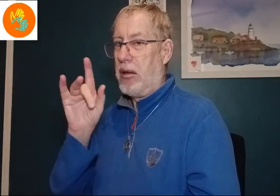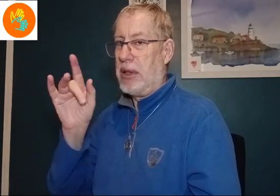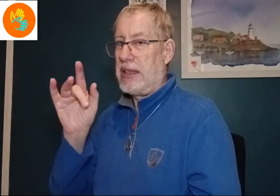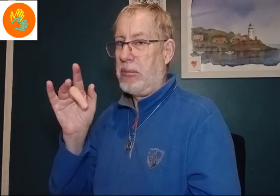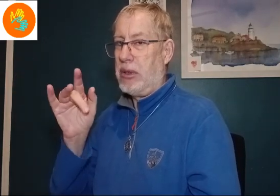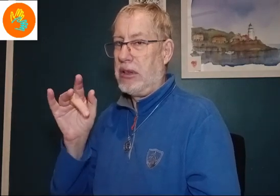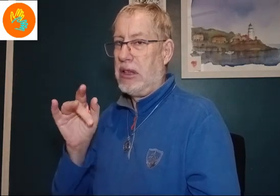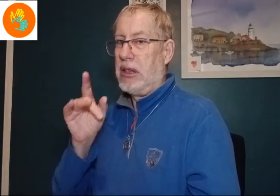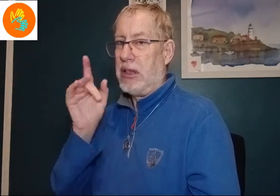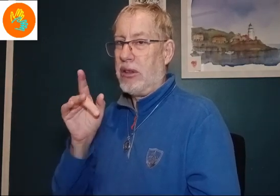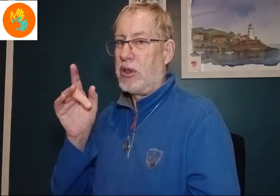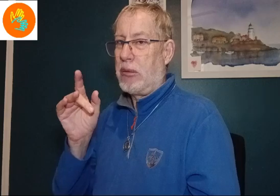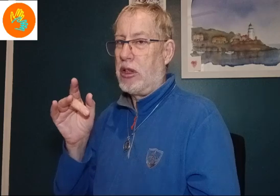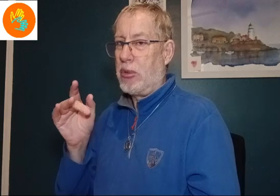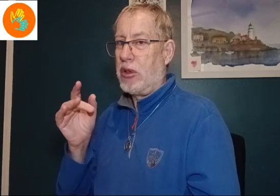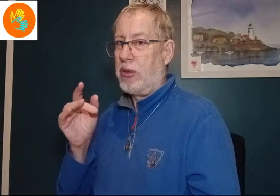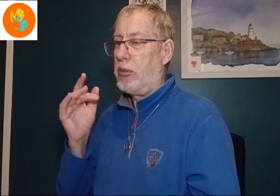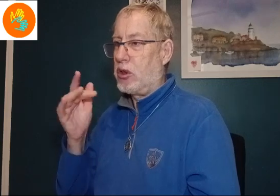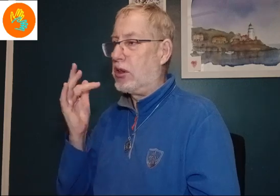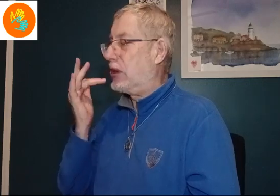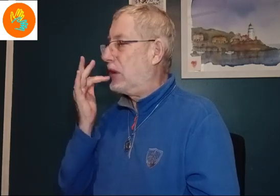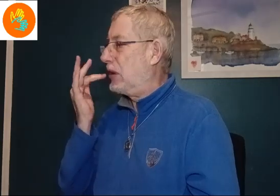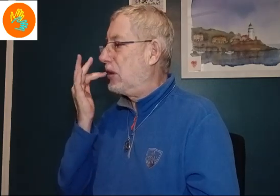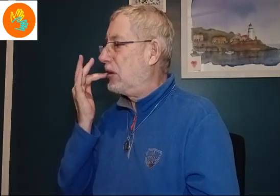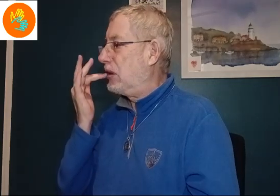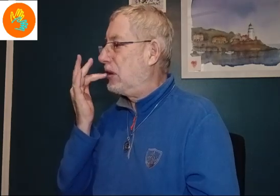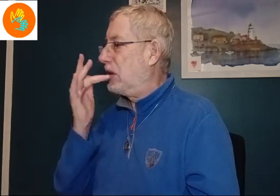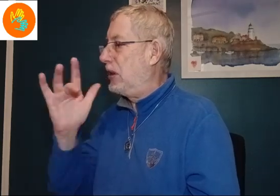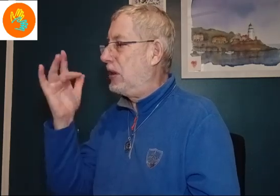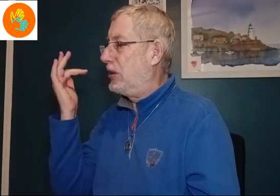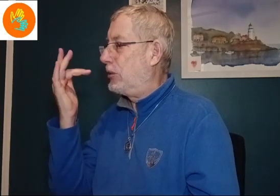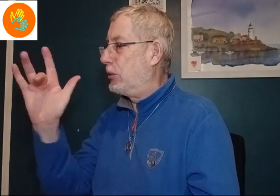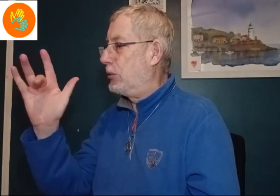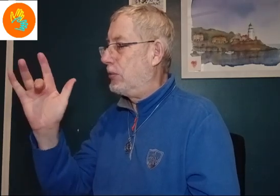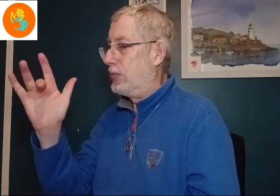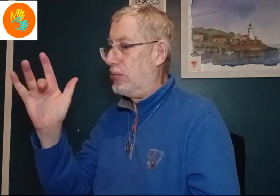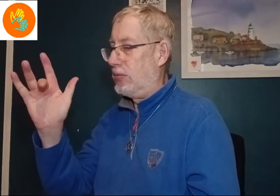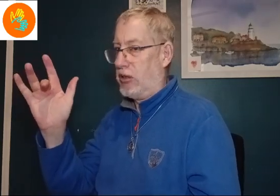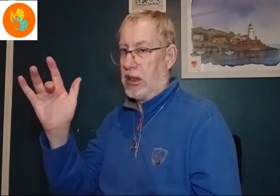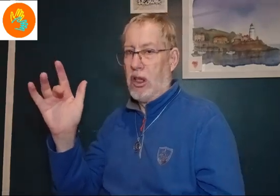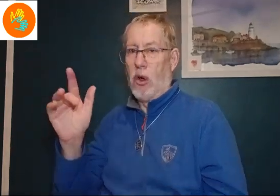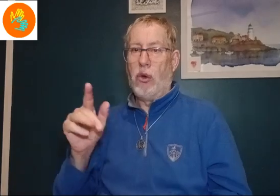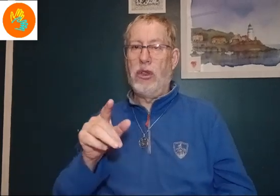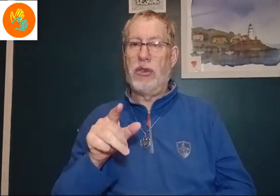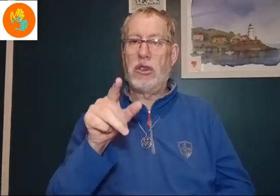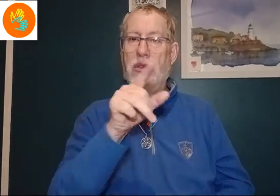Pas simple, il faut s'y reprendre à plusieurs fois pour s'entraîner. Délicieux. Voilà. On fait en fait une espèce